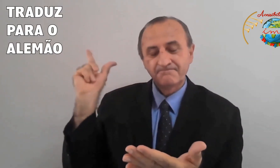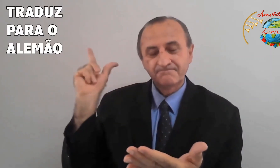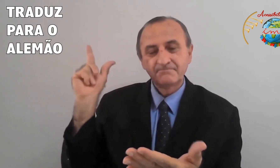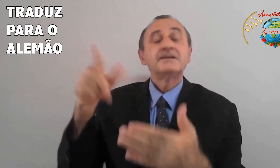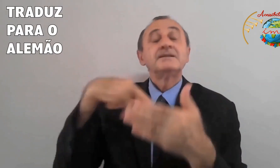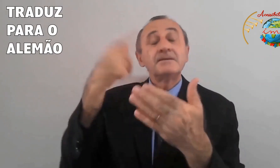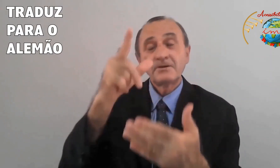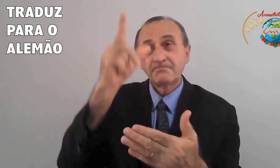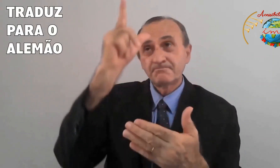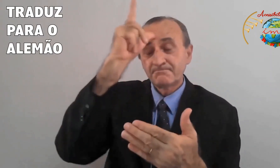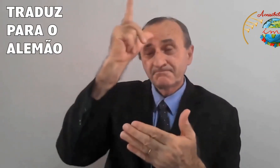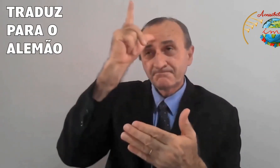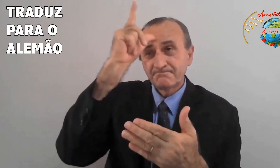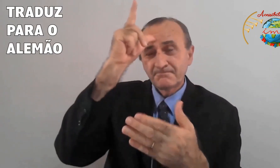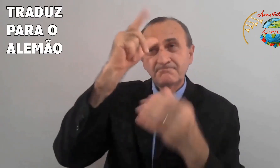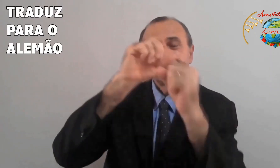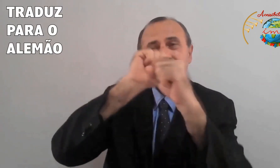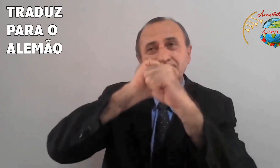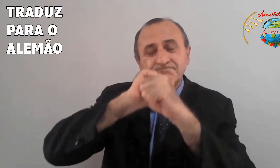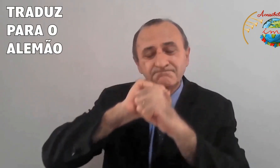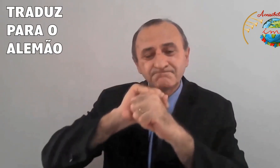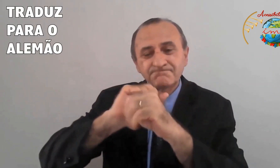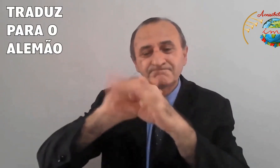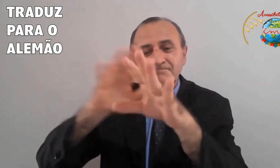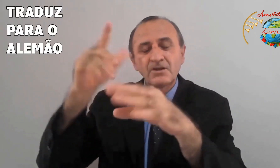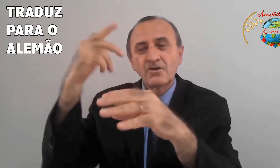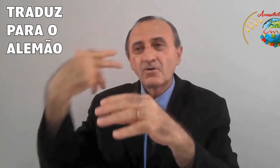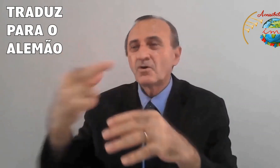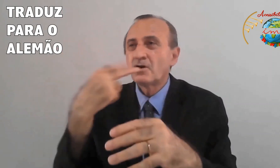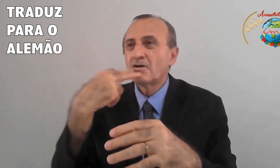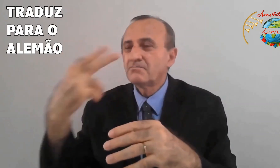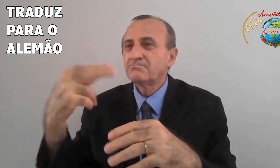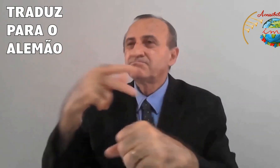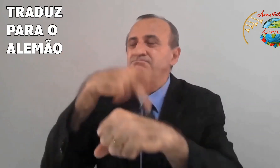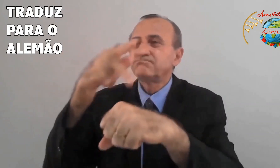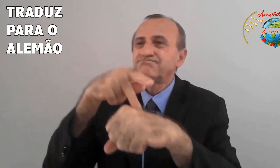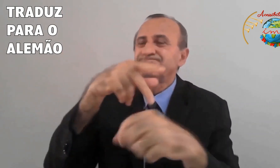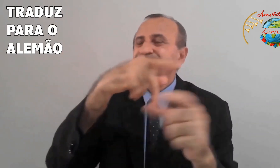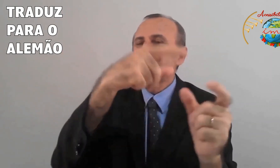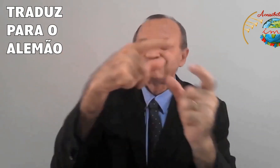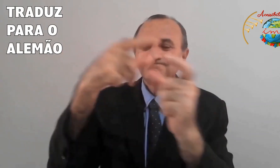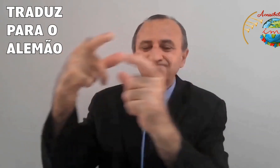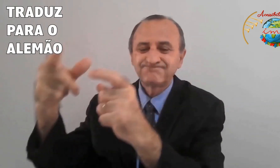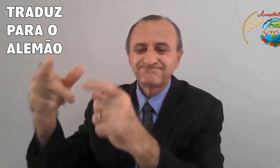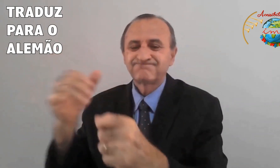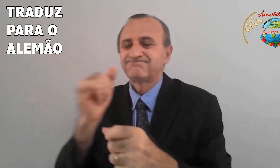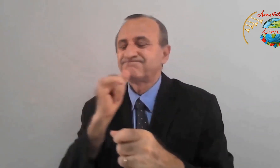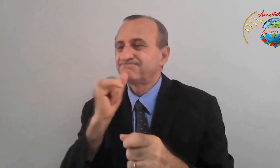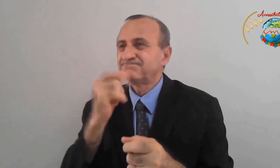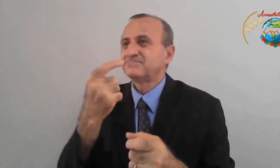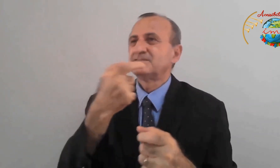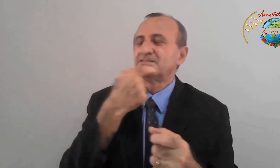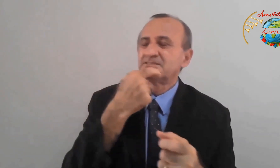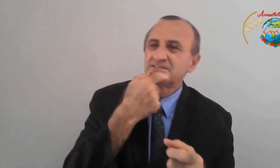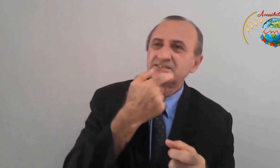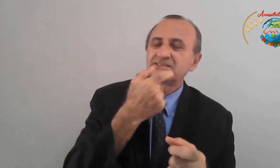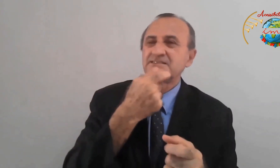aqui. E nisso se espalha a palavra de Deus. Hoje em todos os países. Hoje nós